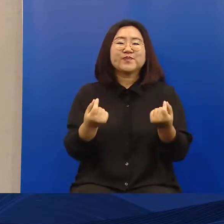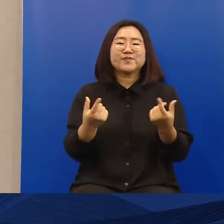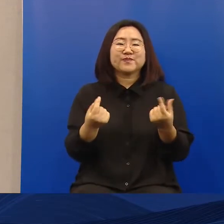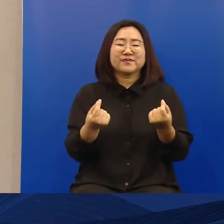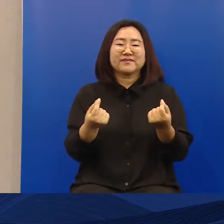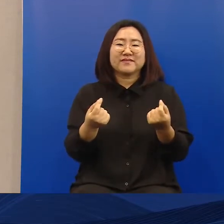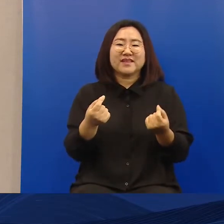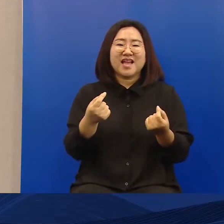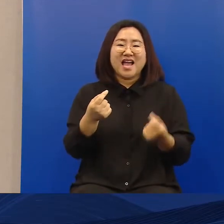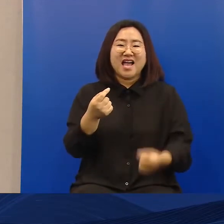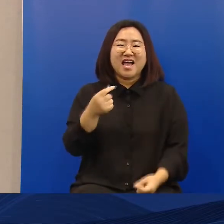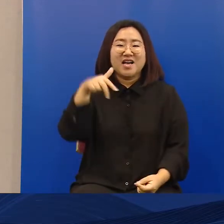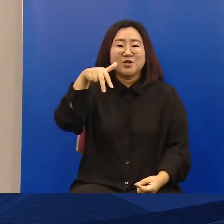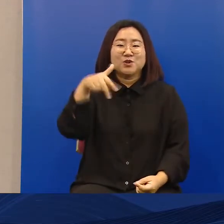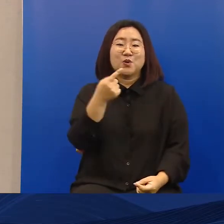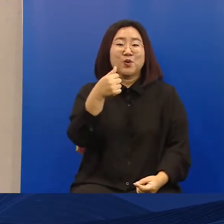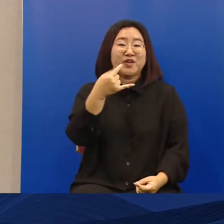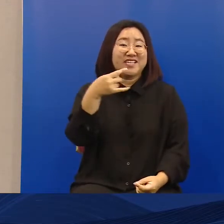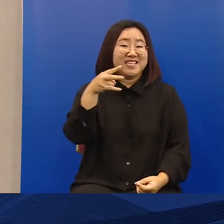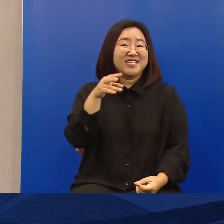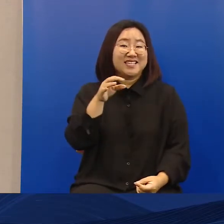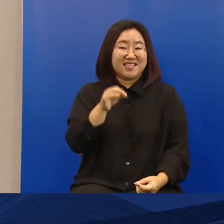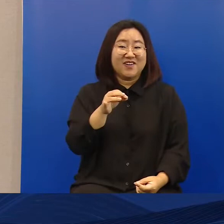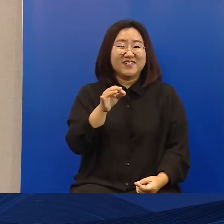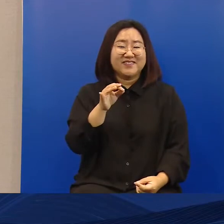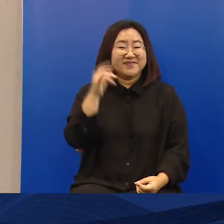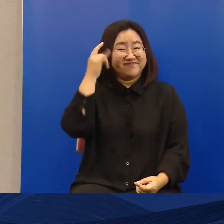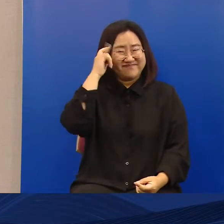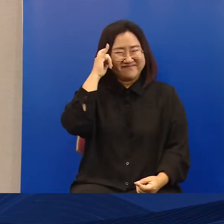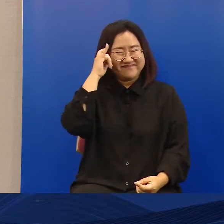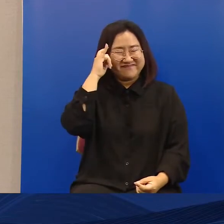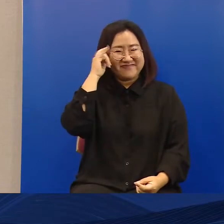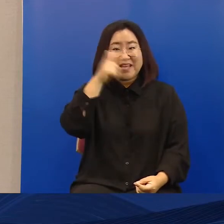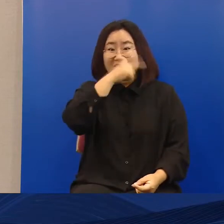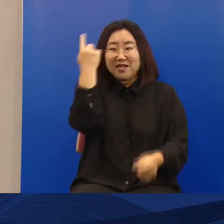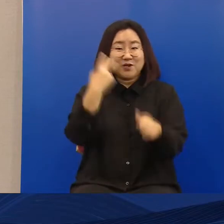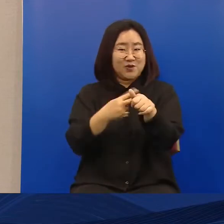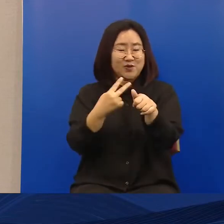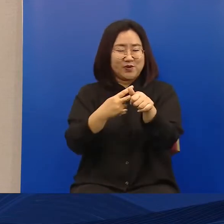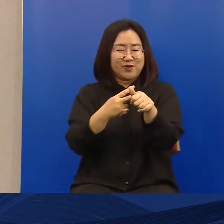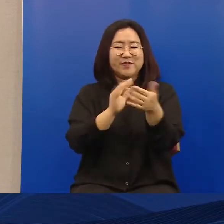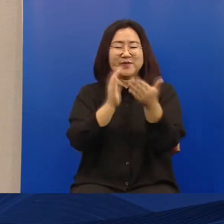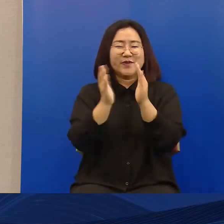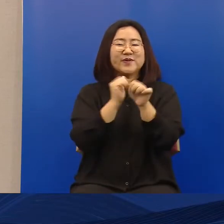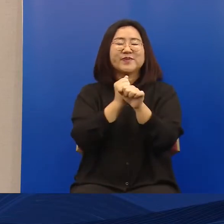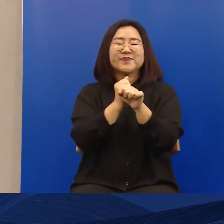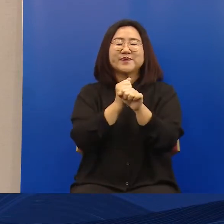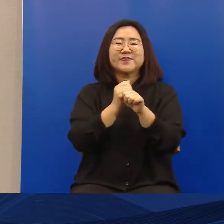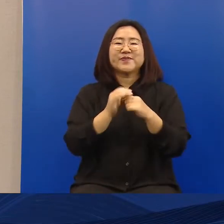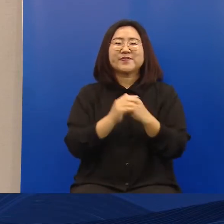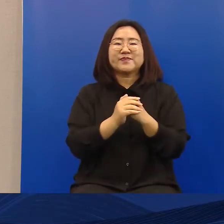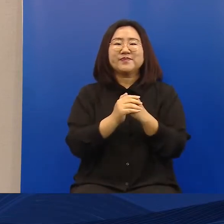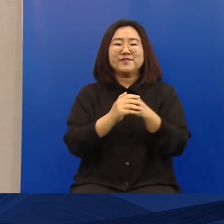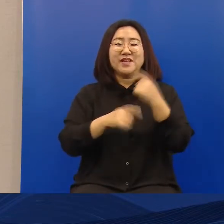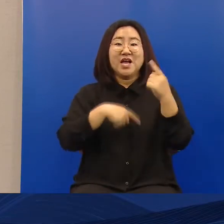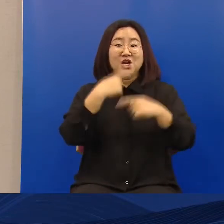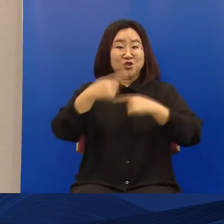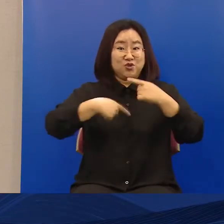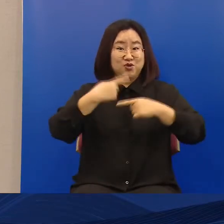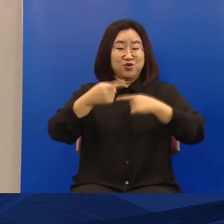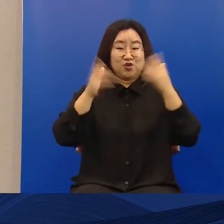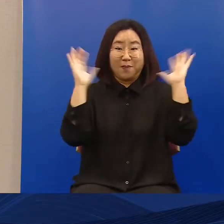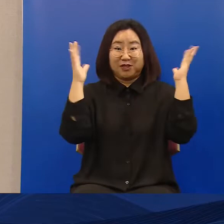같이 조희경 나사렛대 교수님께서 이제 토론을 해 주시겠습니다. 우리 수어로